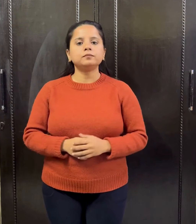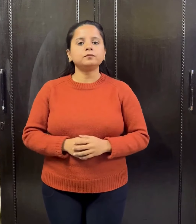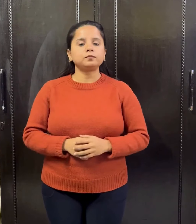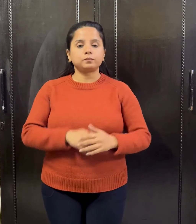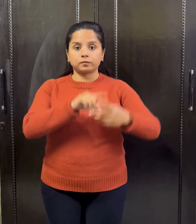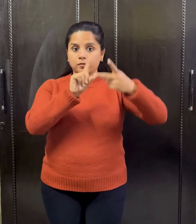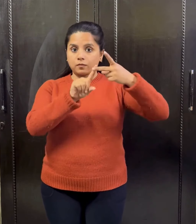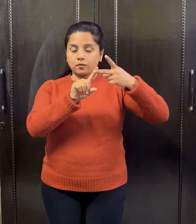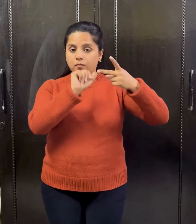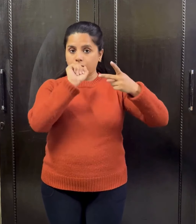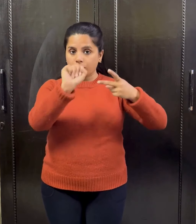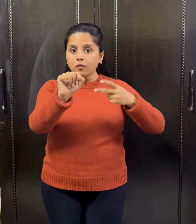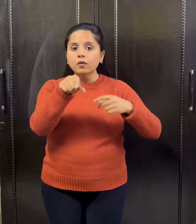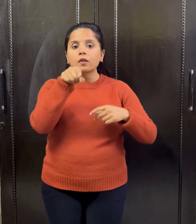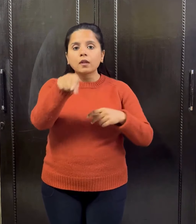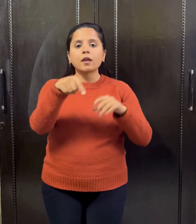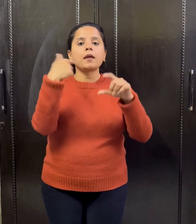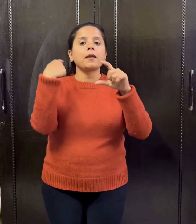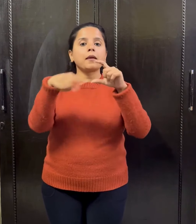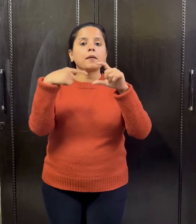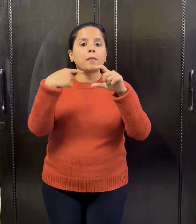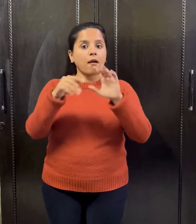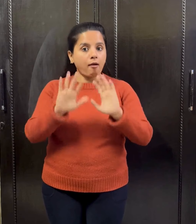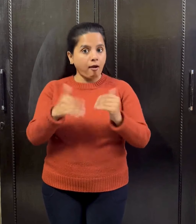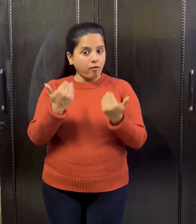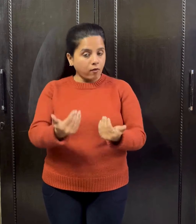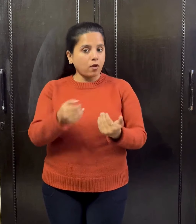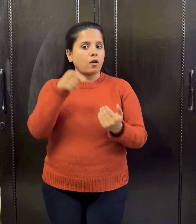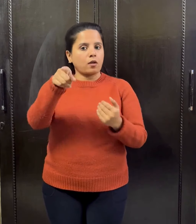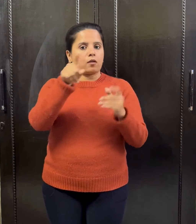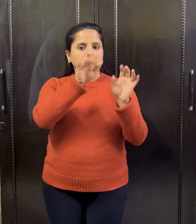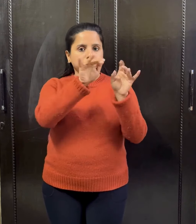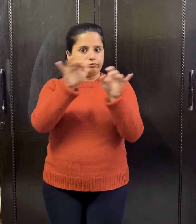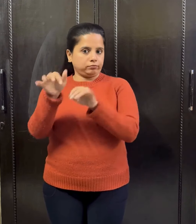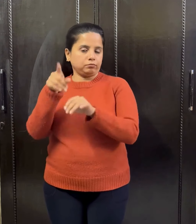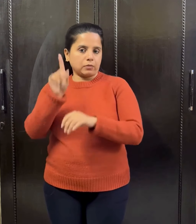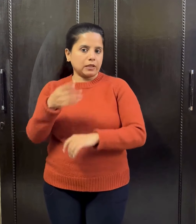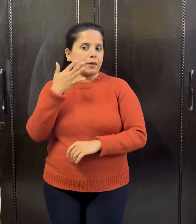कैंडिडेट की फंक्शनल ईमेल आईडी मेंशन करना जरूरी है।